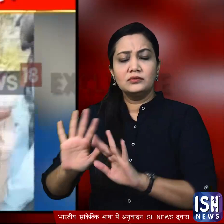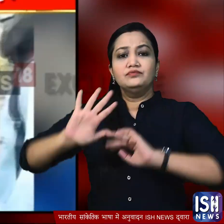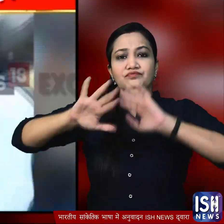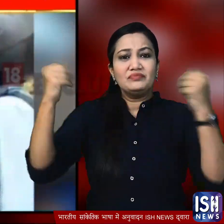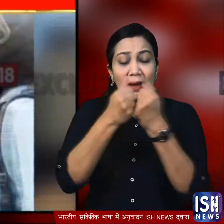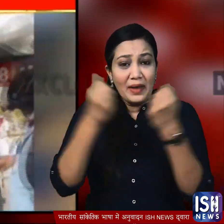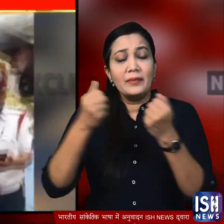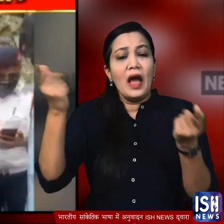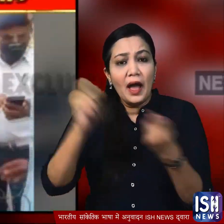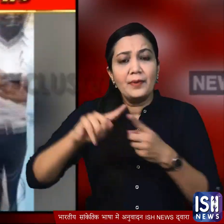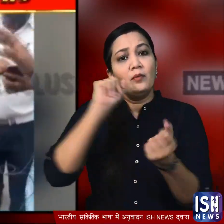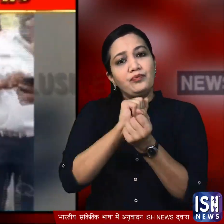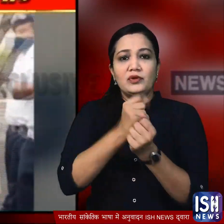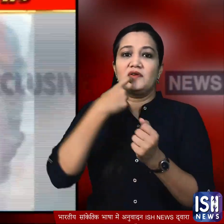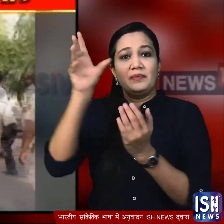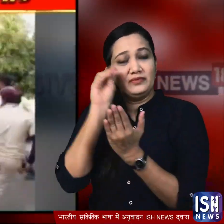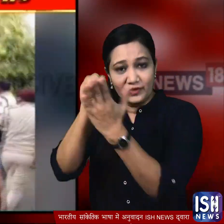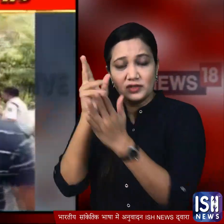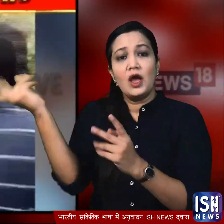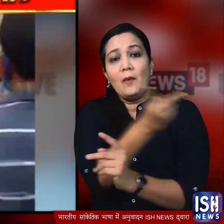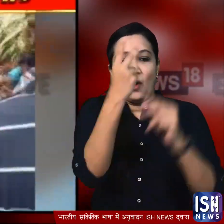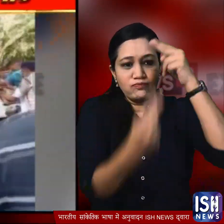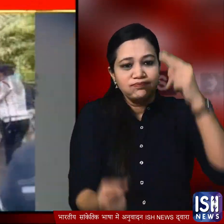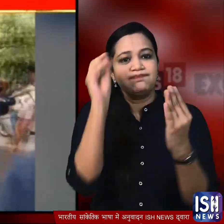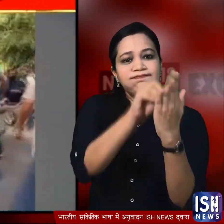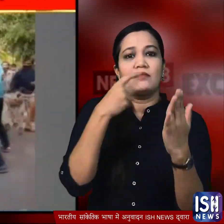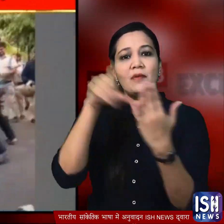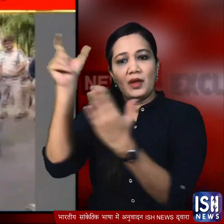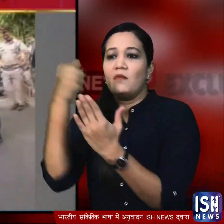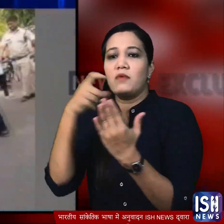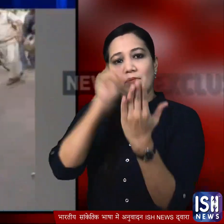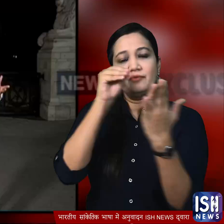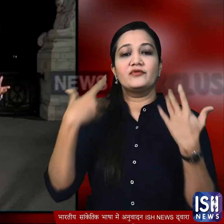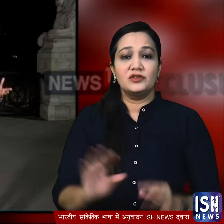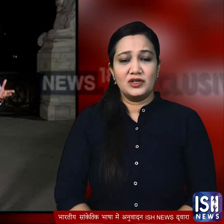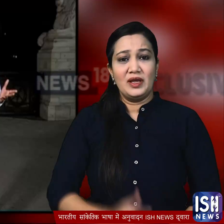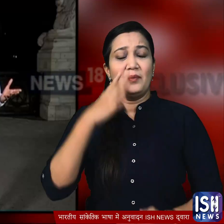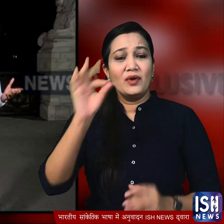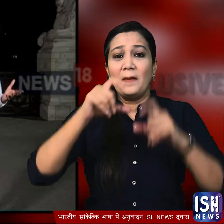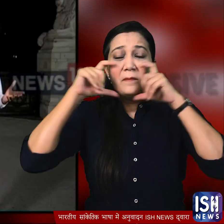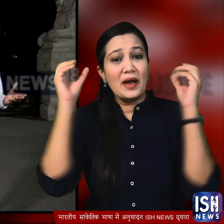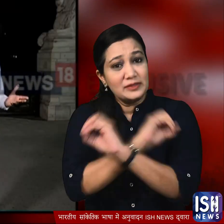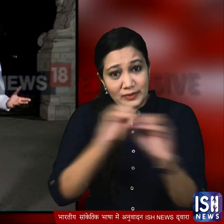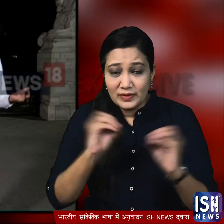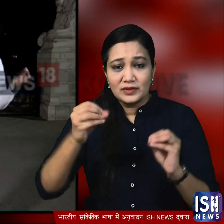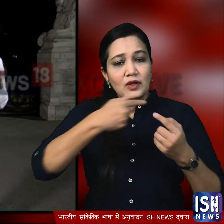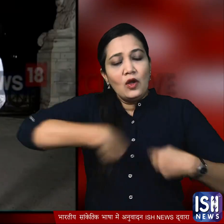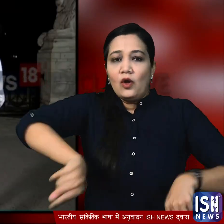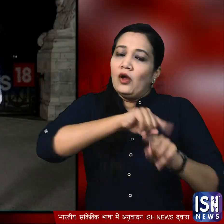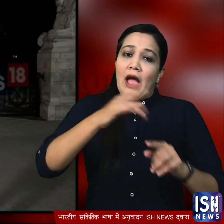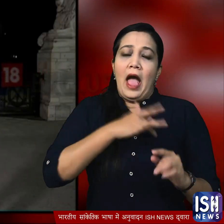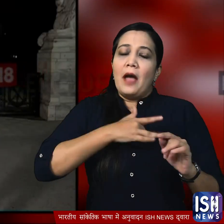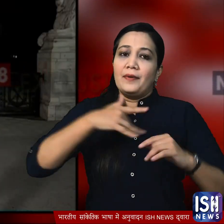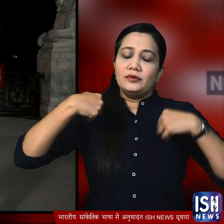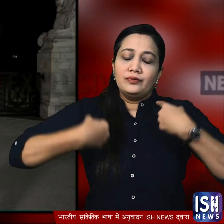खबर है कि मारपीट का ये मामला पुलिस तक पहुंचा और फिर दोनों पक्षों की तरफ से केस दर्ज कर लिया गया। सौ बात की एक बात है कि मास्क न लगाने की हमारी